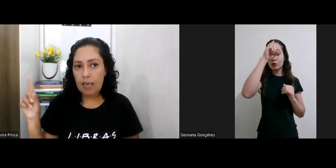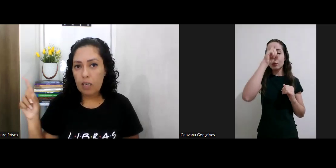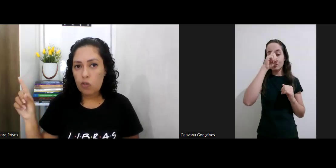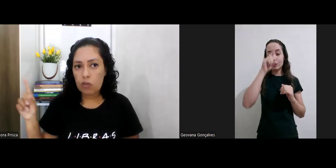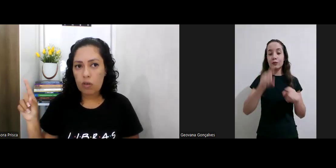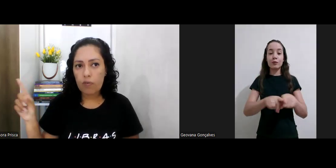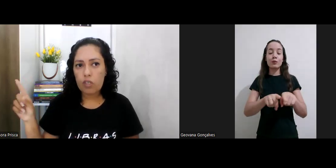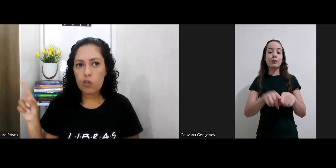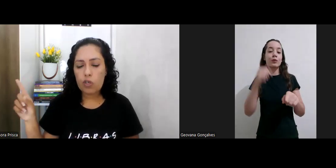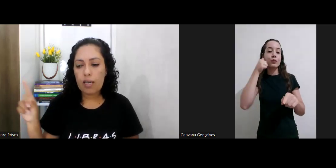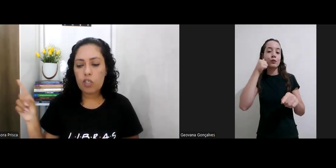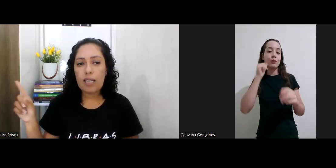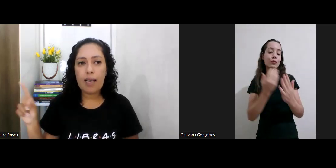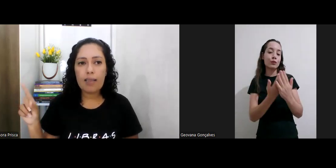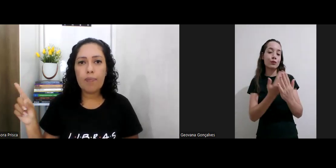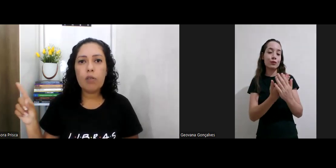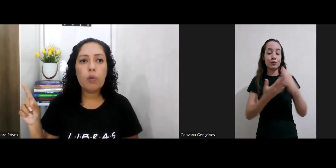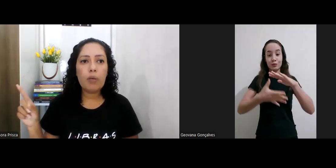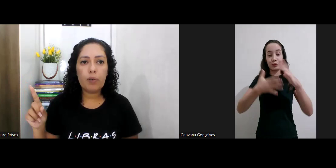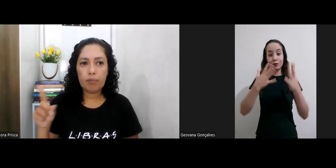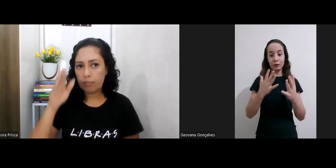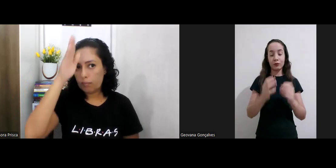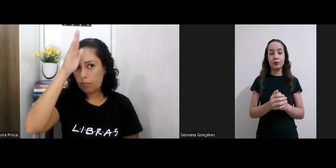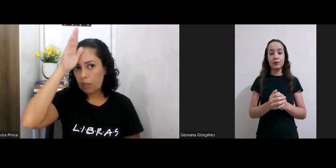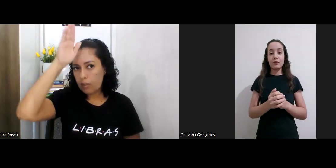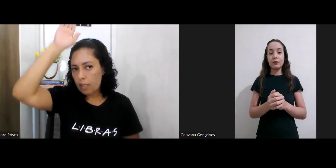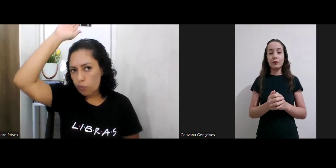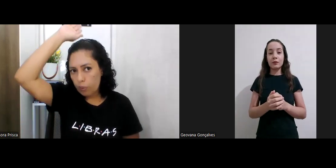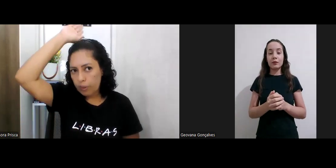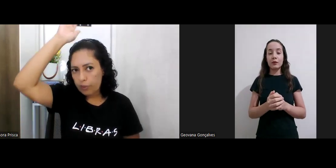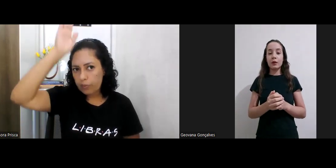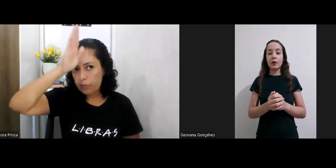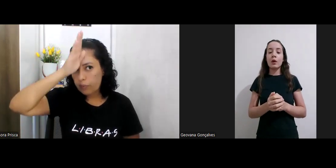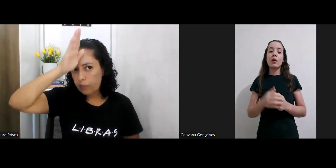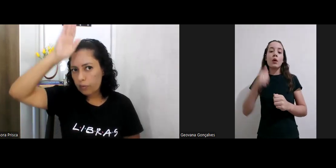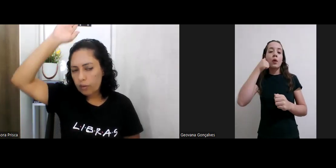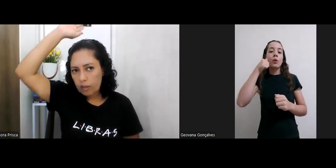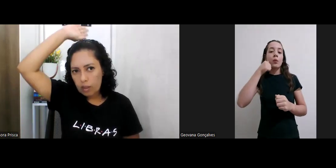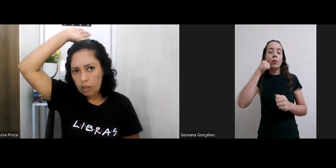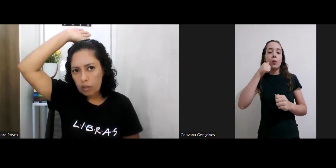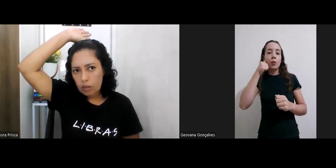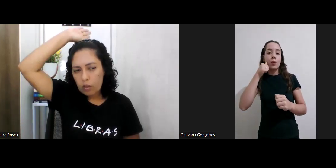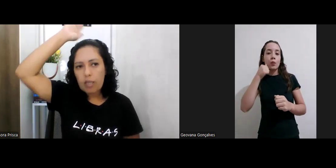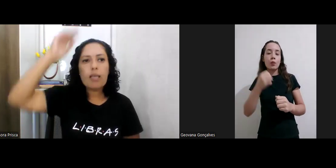A paciente foi resgatada pelo bombeiro, sinal de bombeiro.